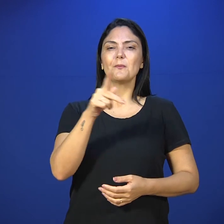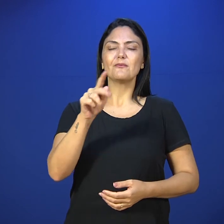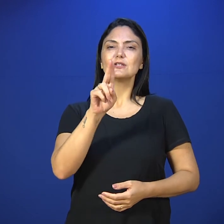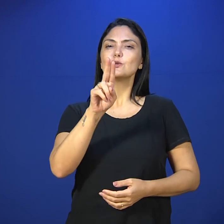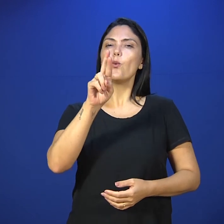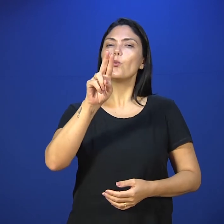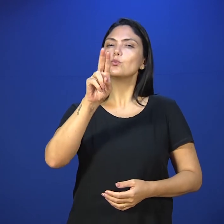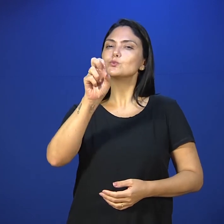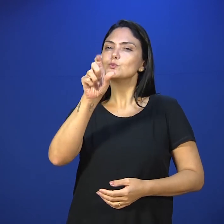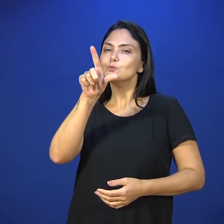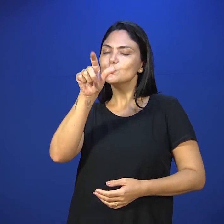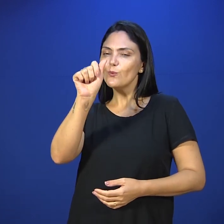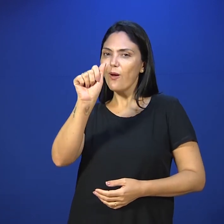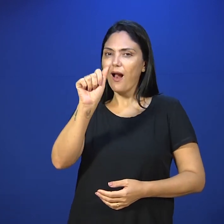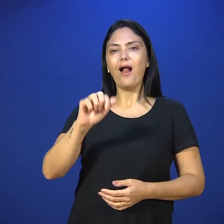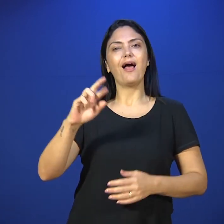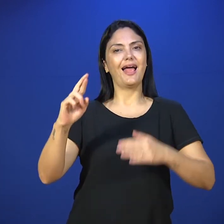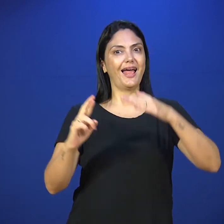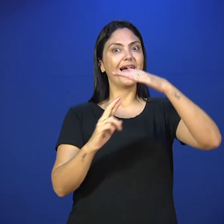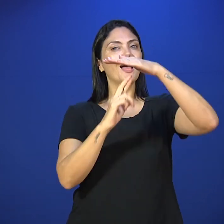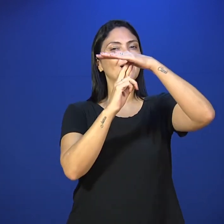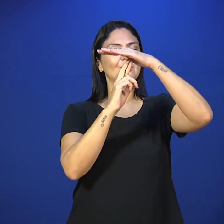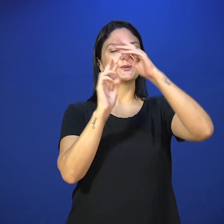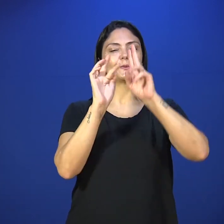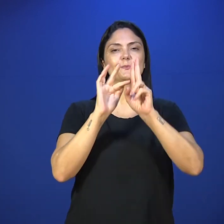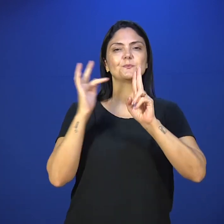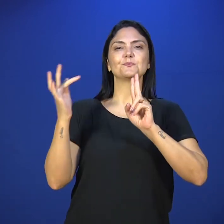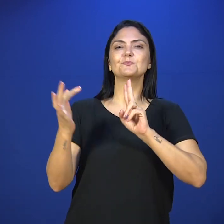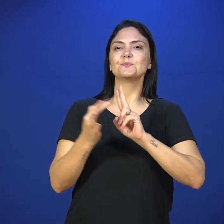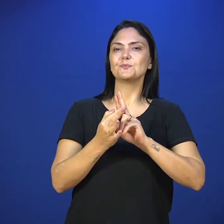Professora Úrsula Adriane Fraga Amorim, reitora do Unifoa.